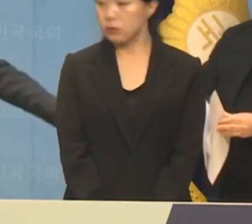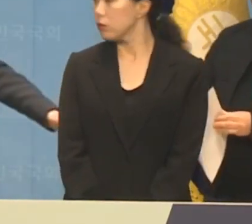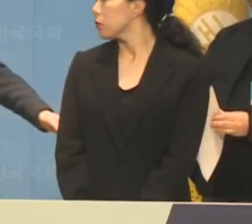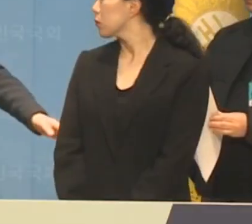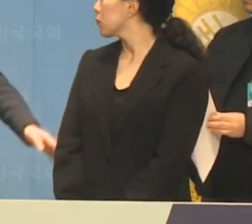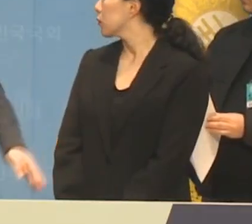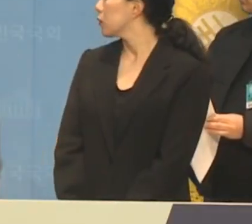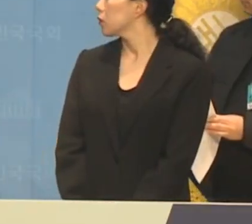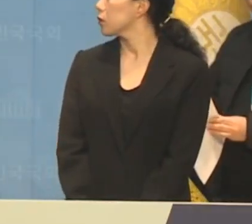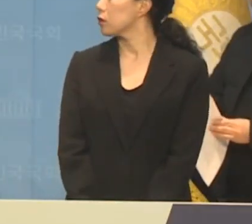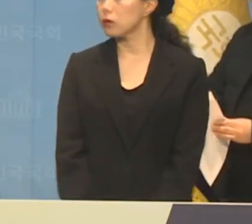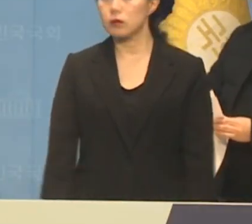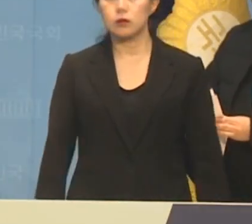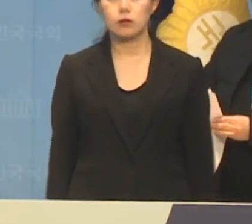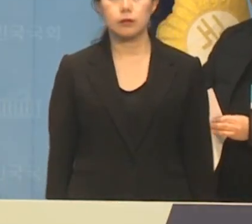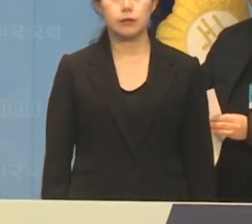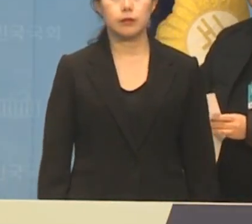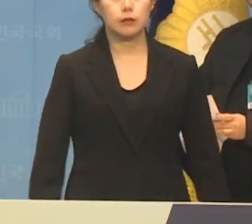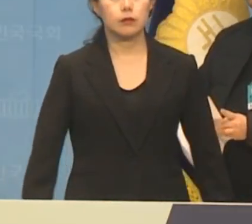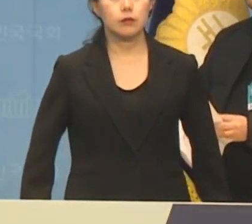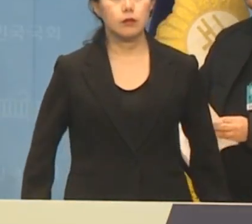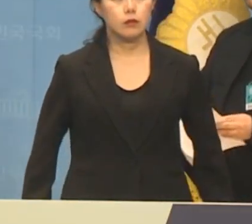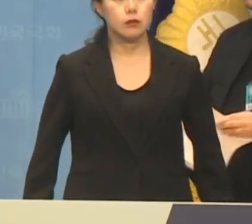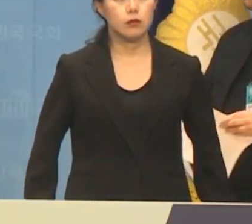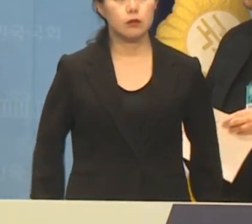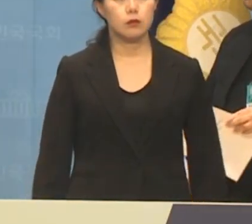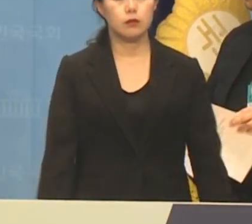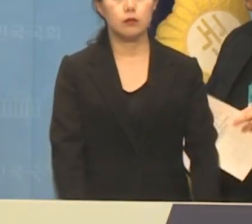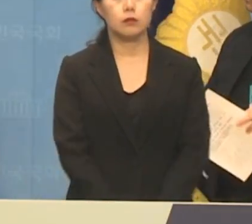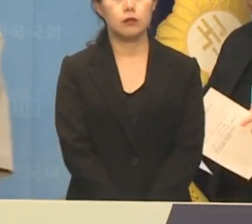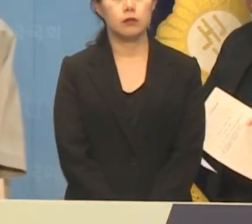이쪽도 일부 오시면.